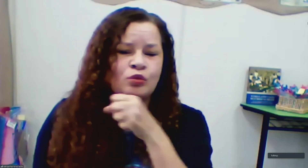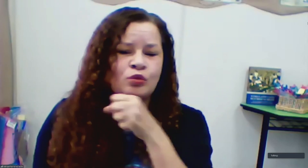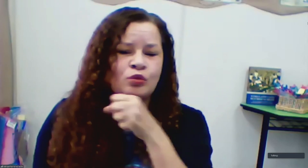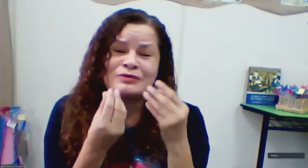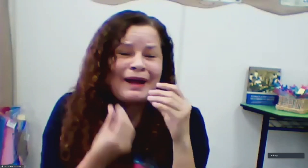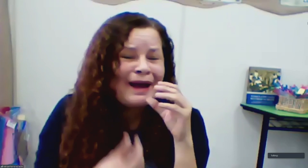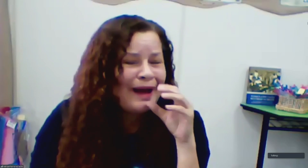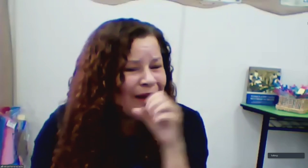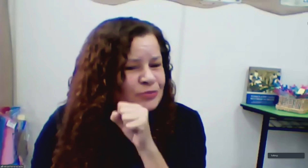rápido,